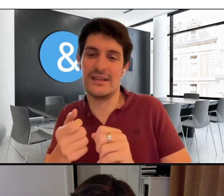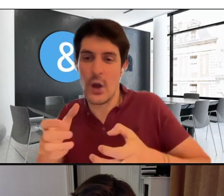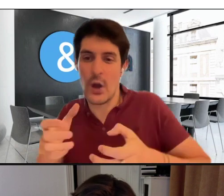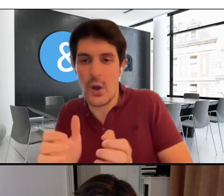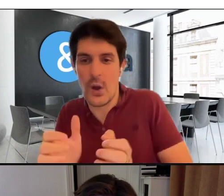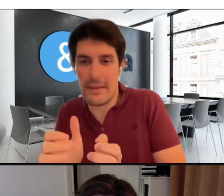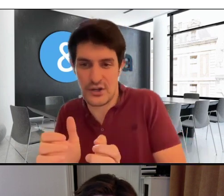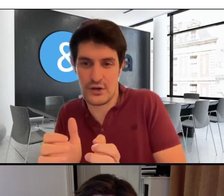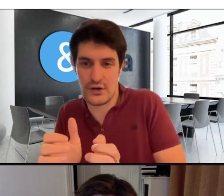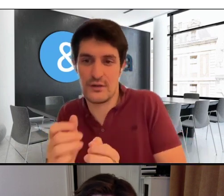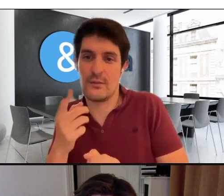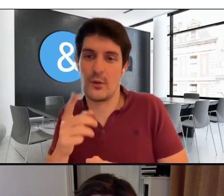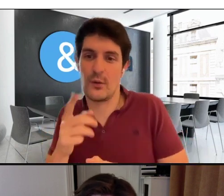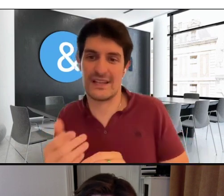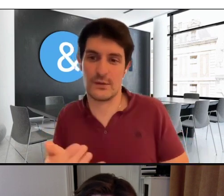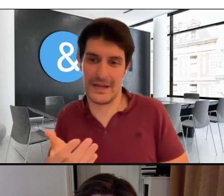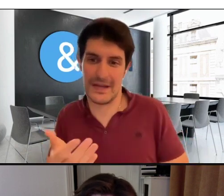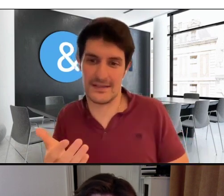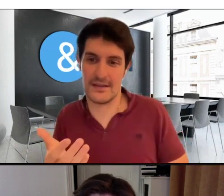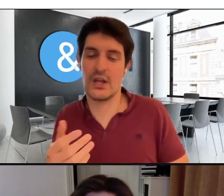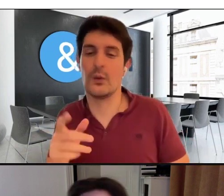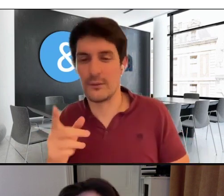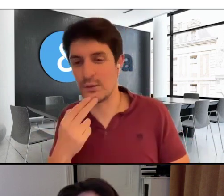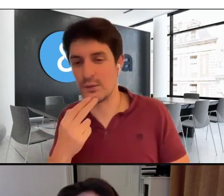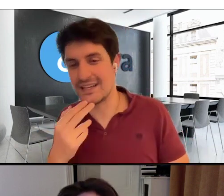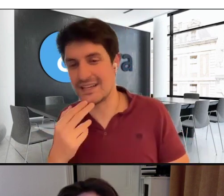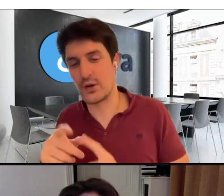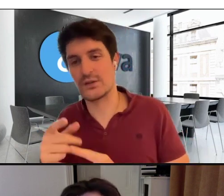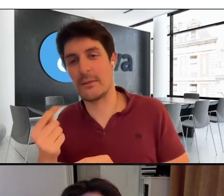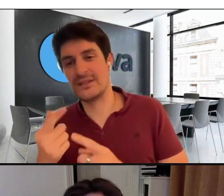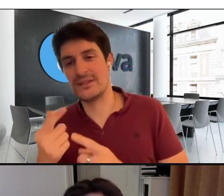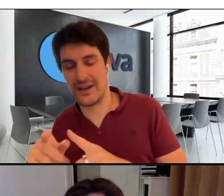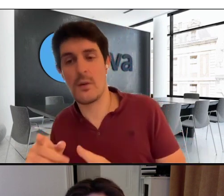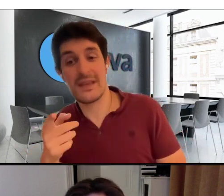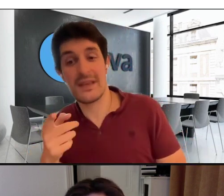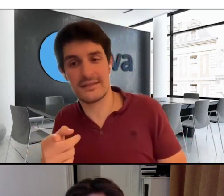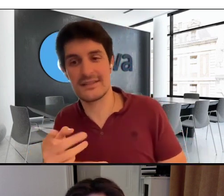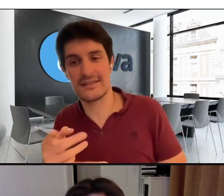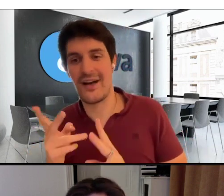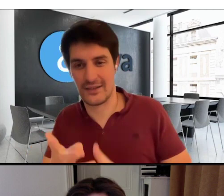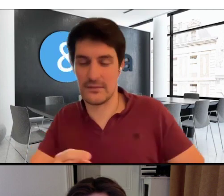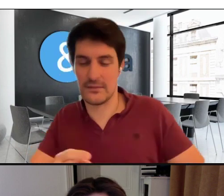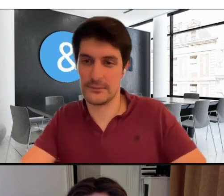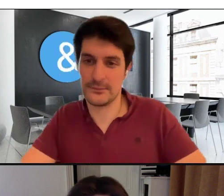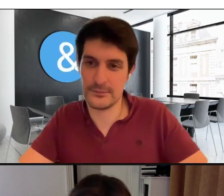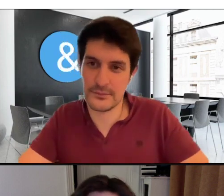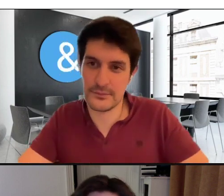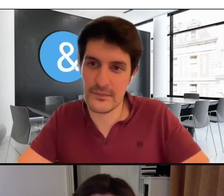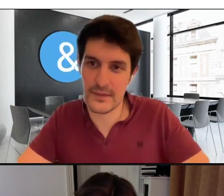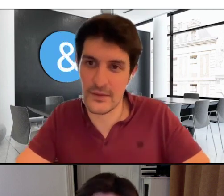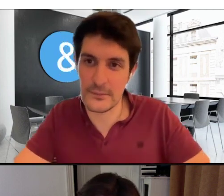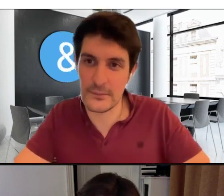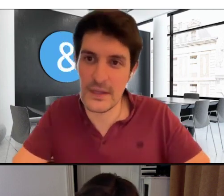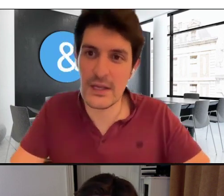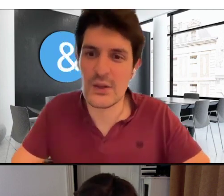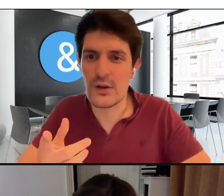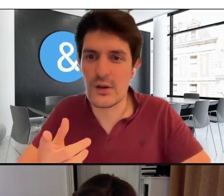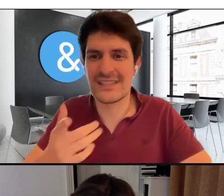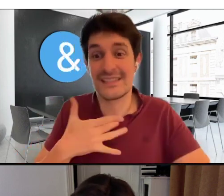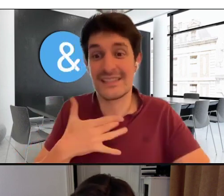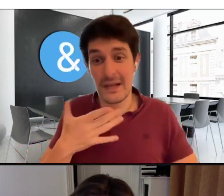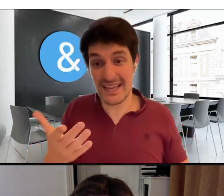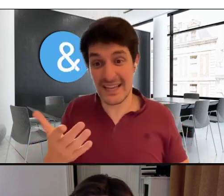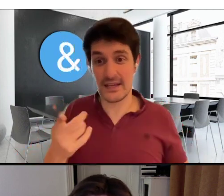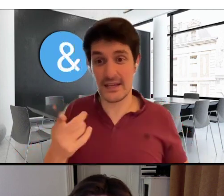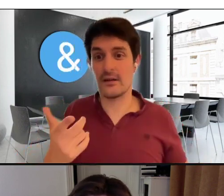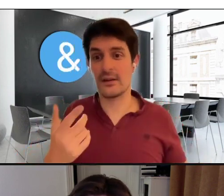ils empêchent pour que ça se passe. Il faut utiliser quelque chose d'un peu différent, mais ça va arriver. D'accord. Donc, ce qui m'intéresse,